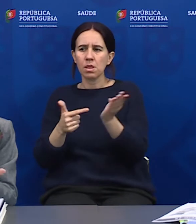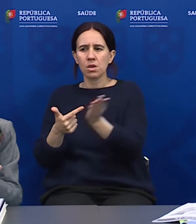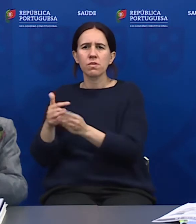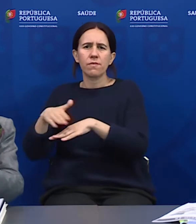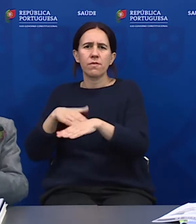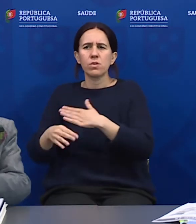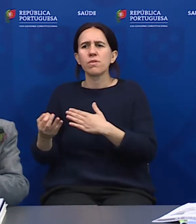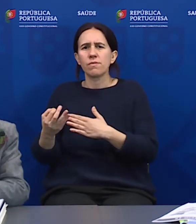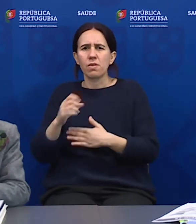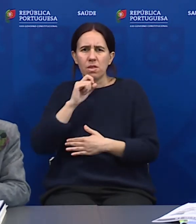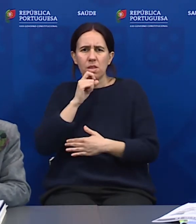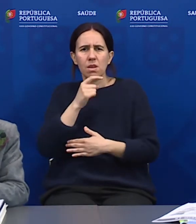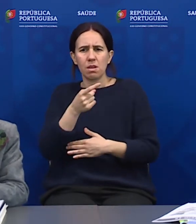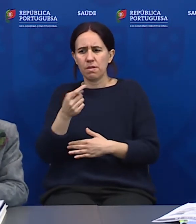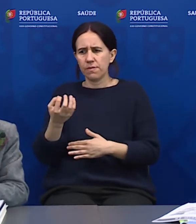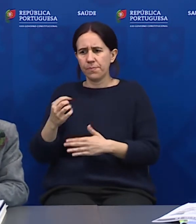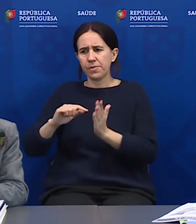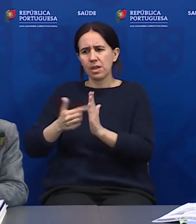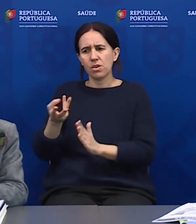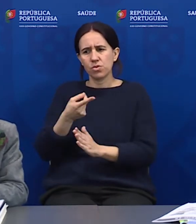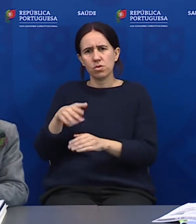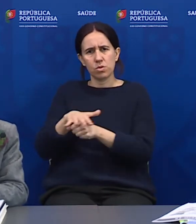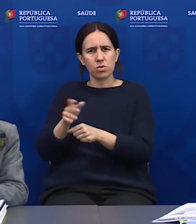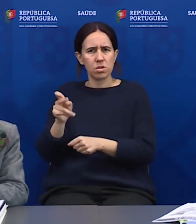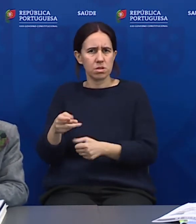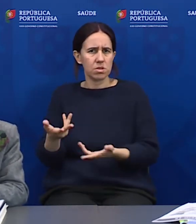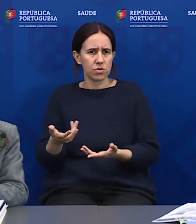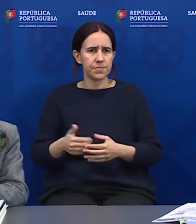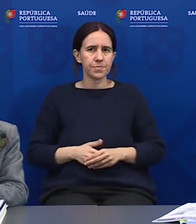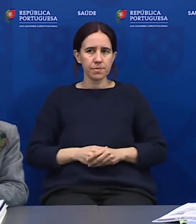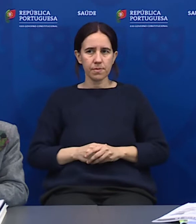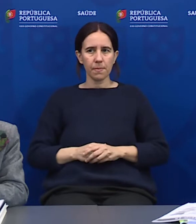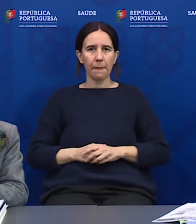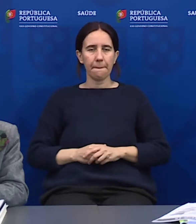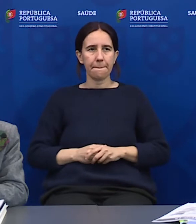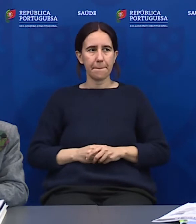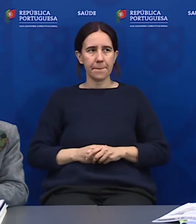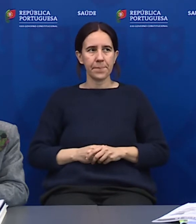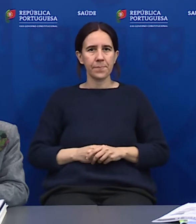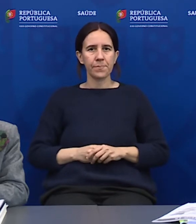feito. Obviamente que há capacidade para fazer testes nestas circunstâncias.